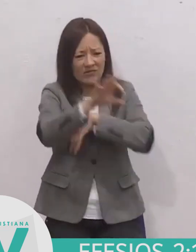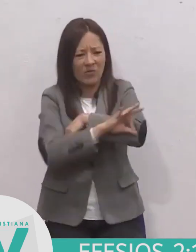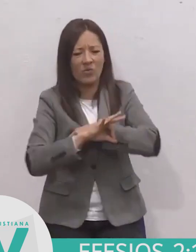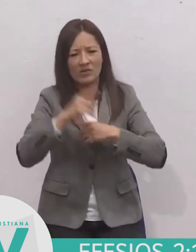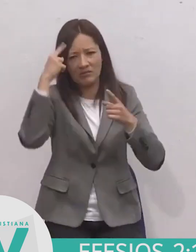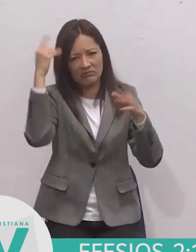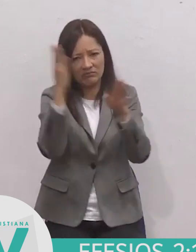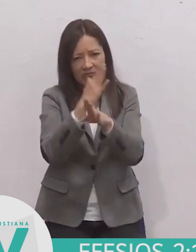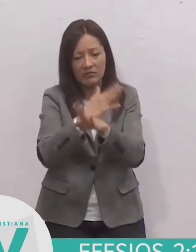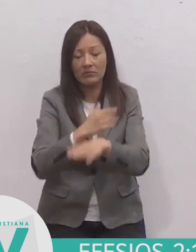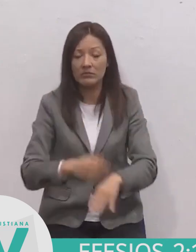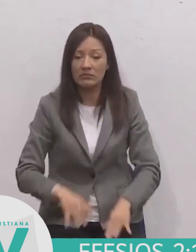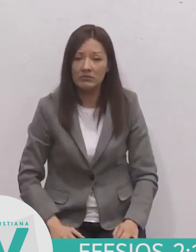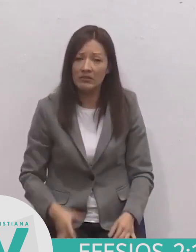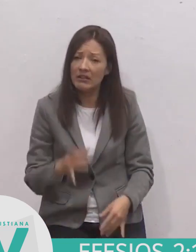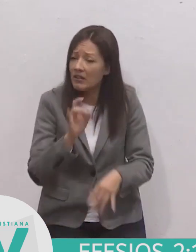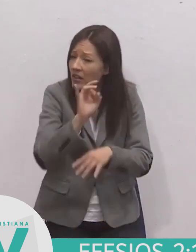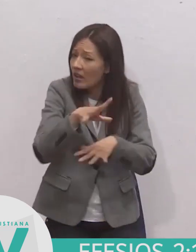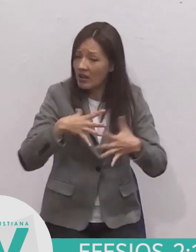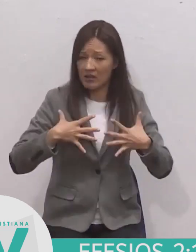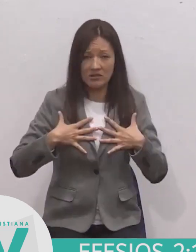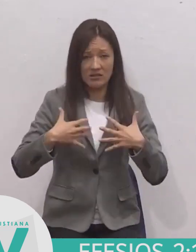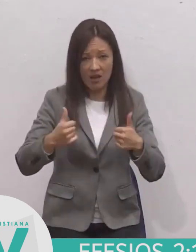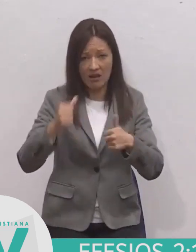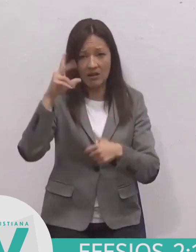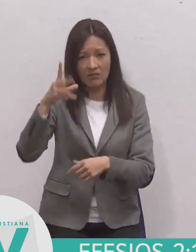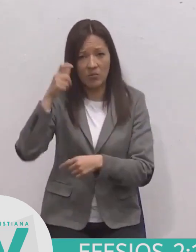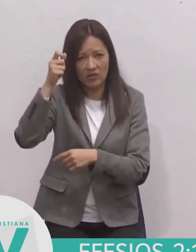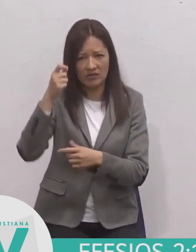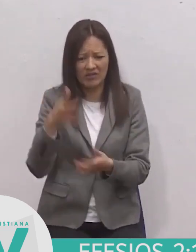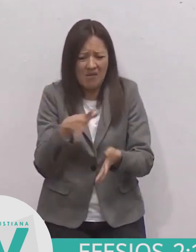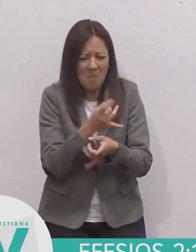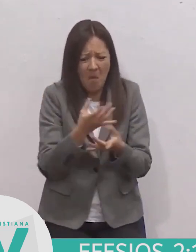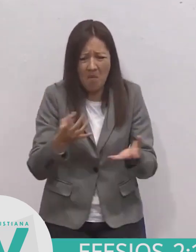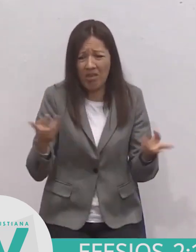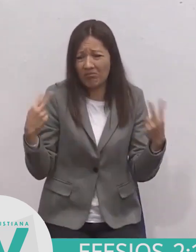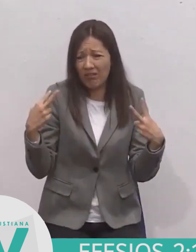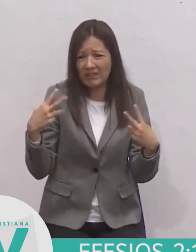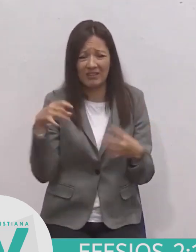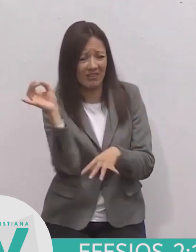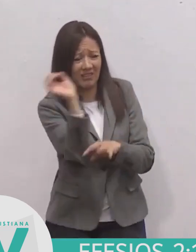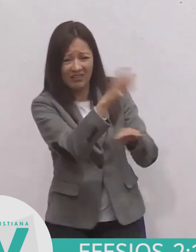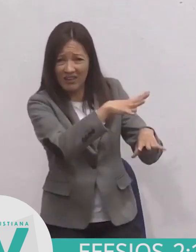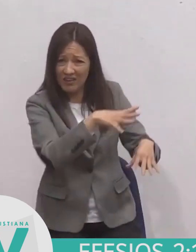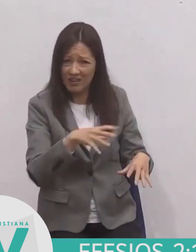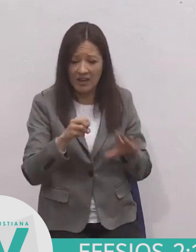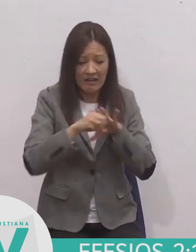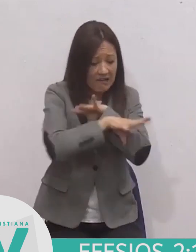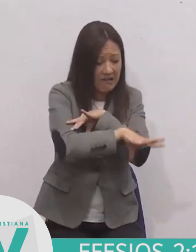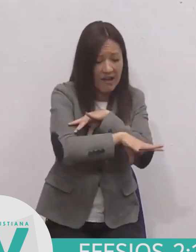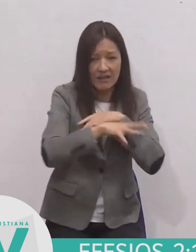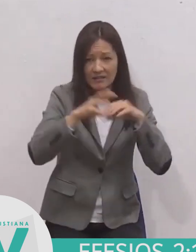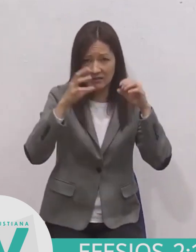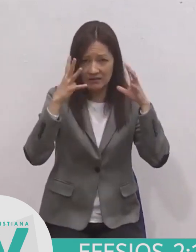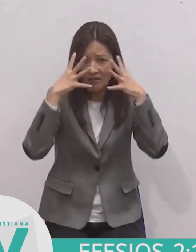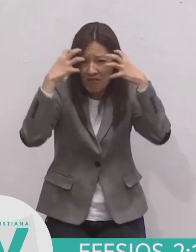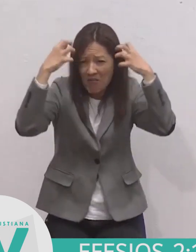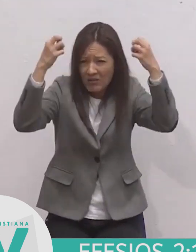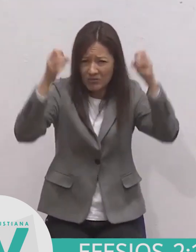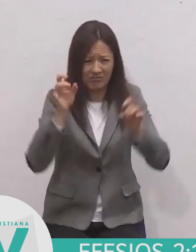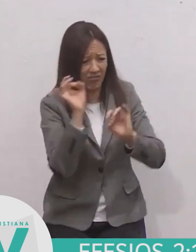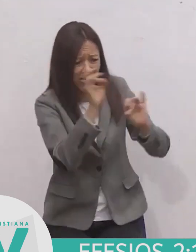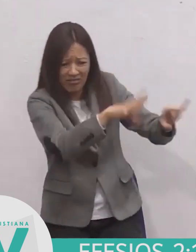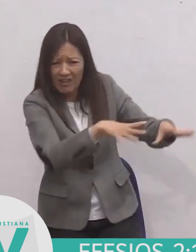¿verdad? Déjese sanar por Cristo, deje las bobadas y la vanidad, deje las raíces de amargura, deje